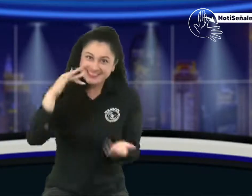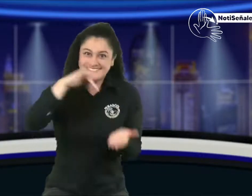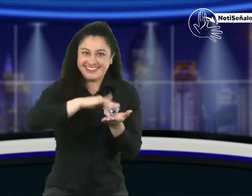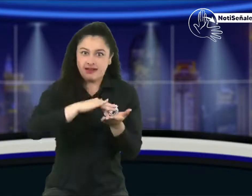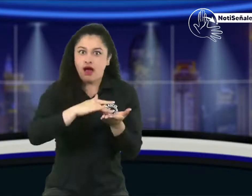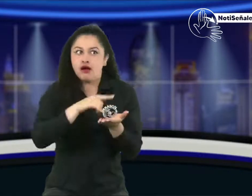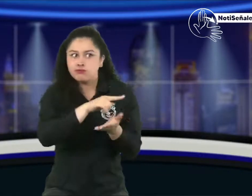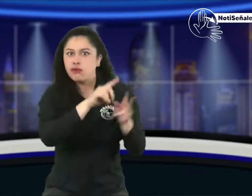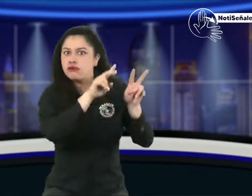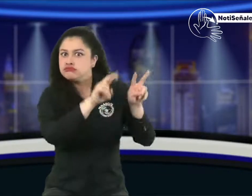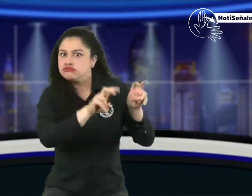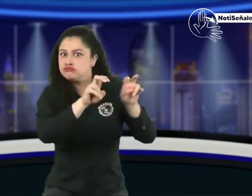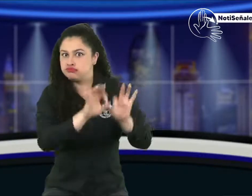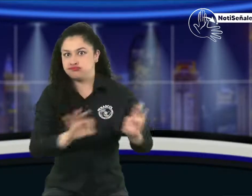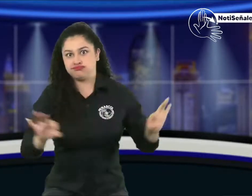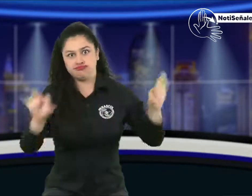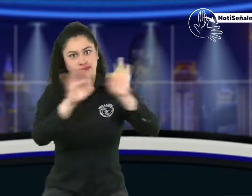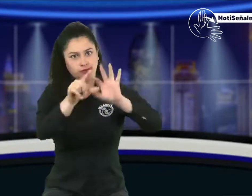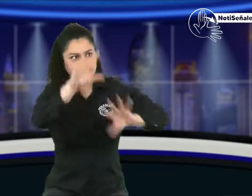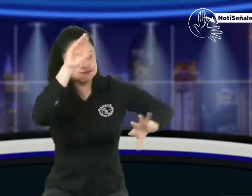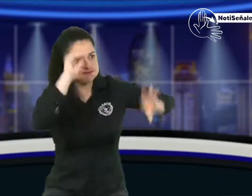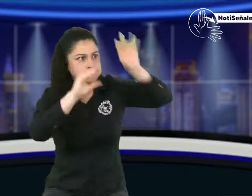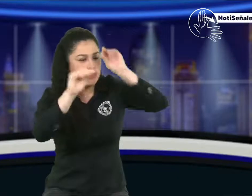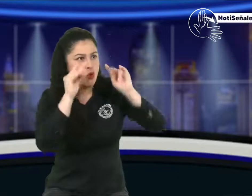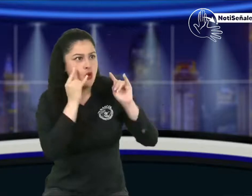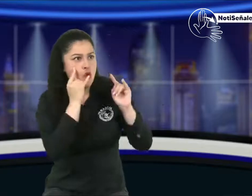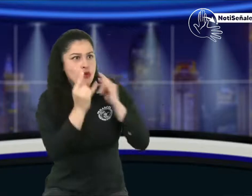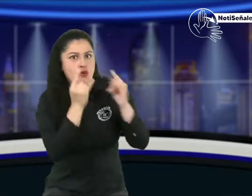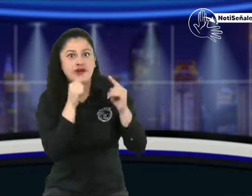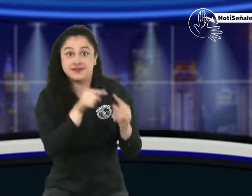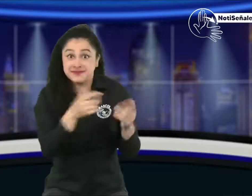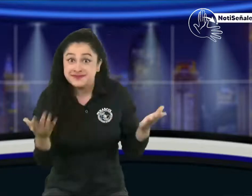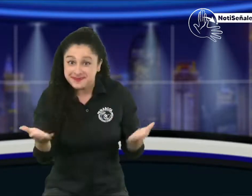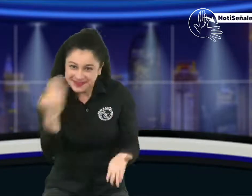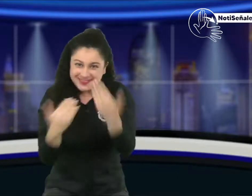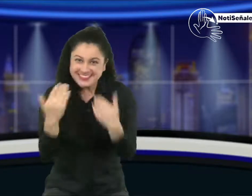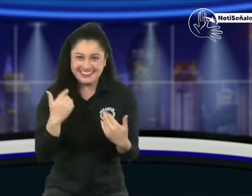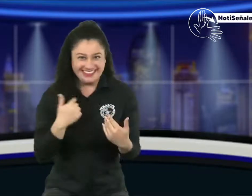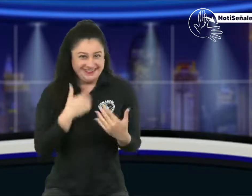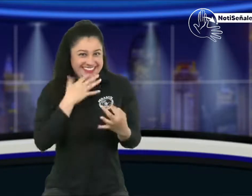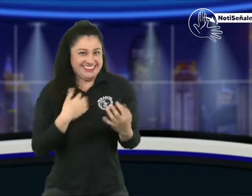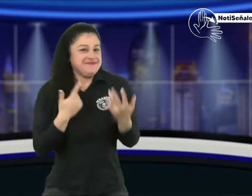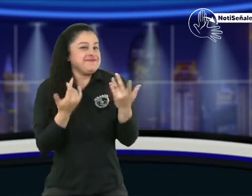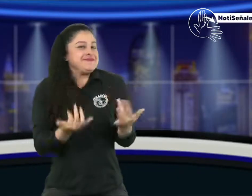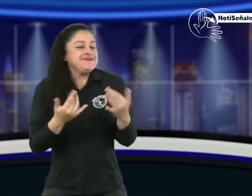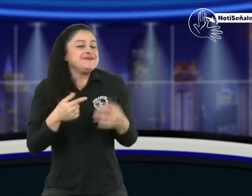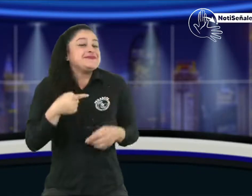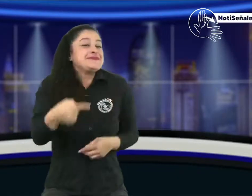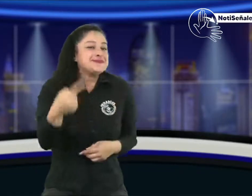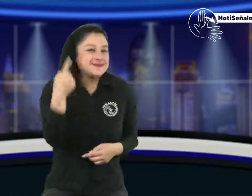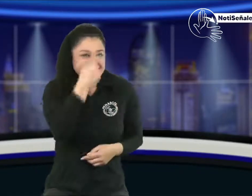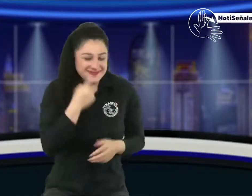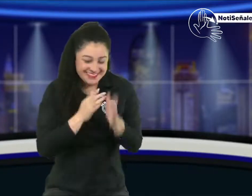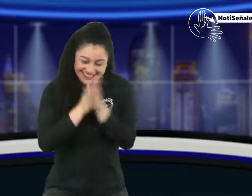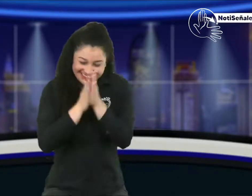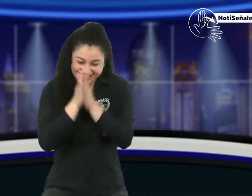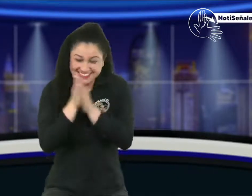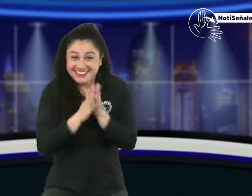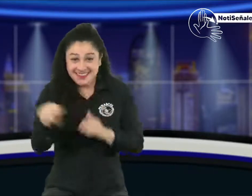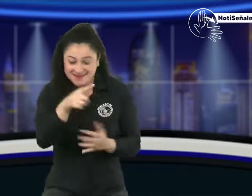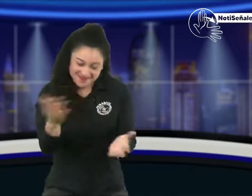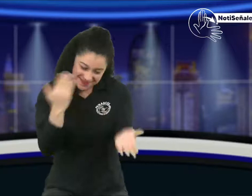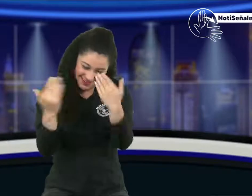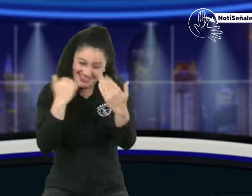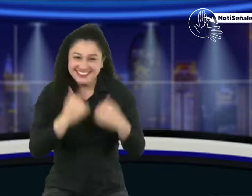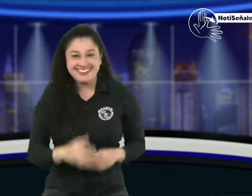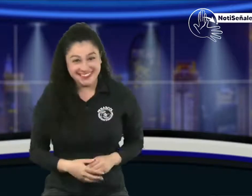semana de septiembre ence de pereira van a ver temas muy importantes e interesantes que podemos aprender espero